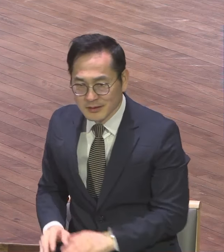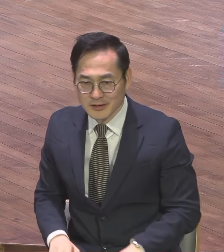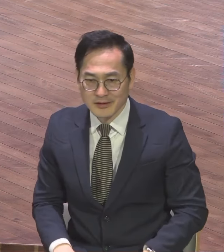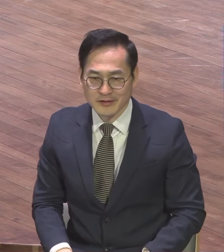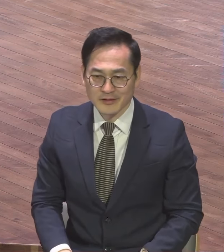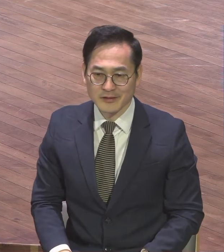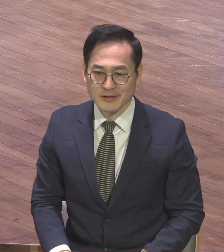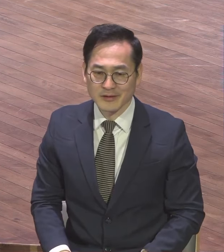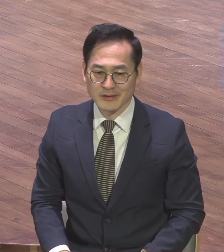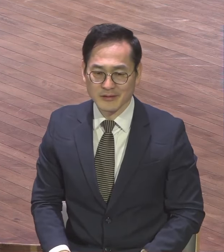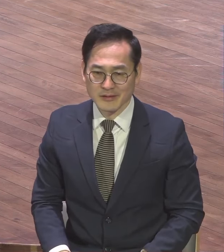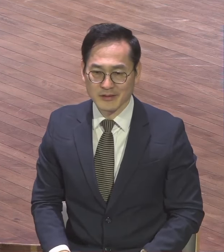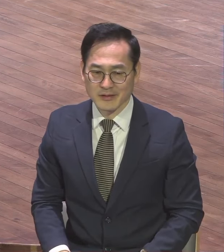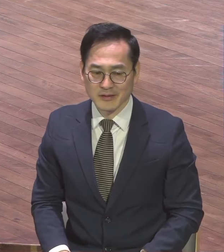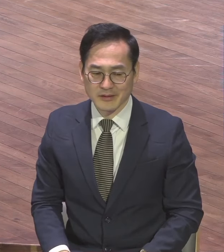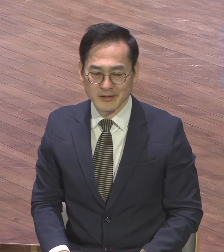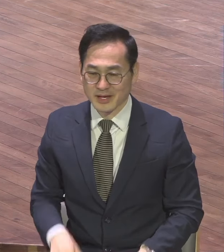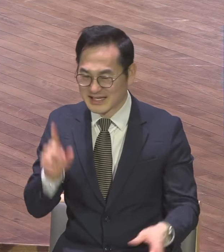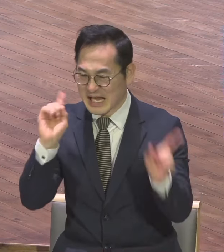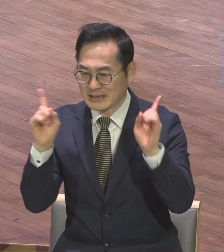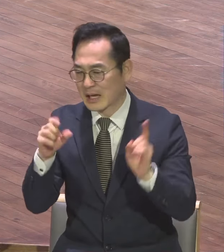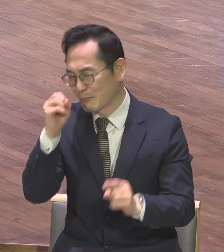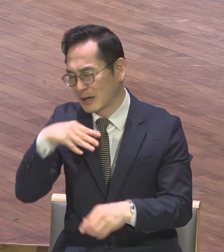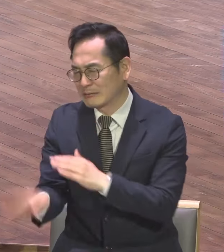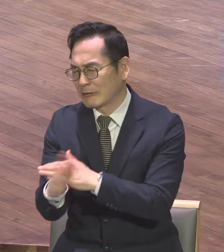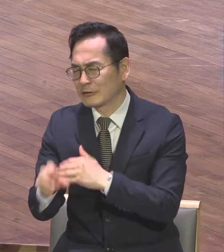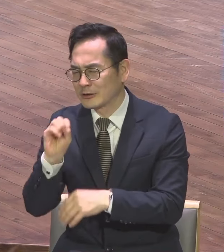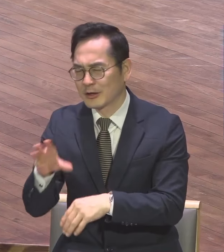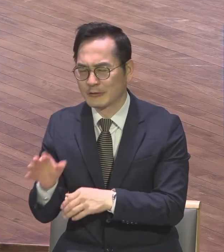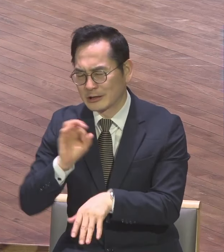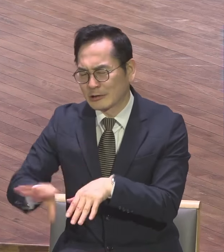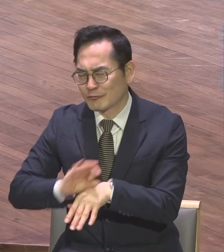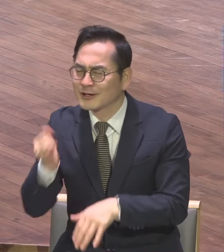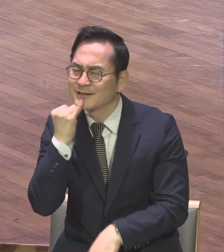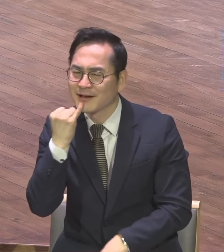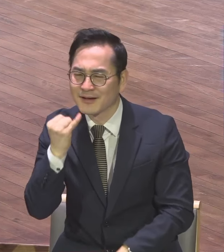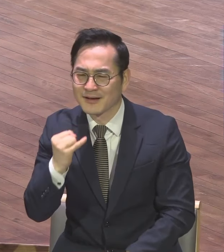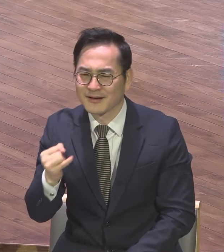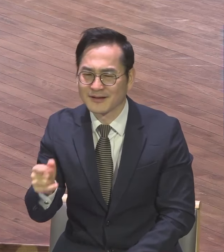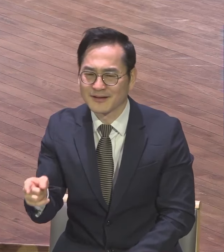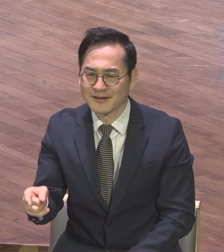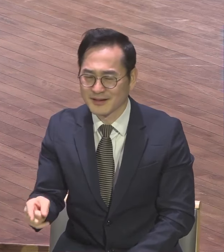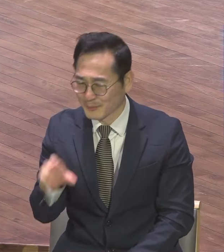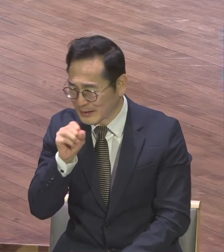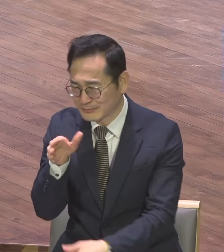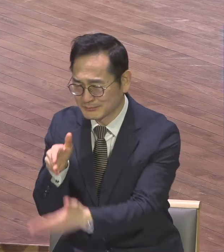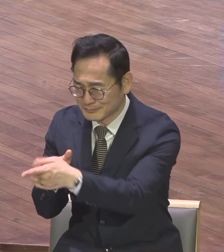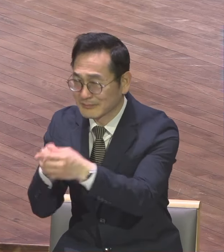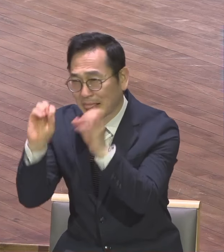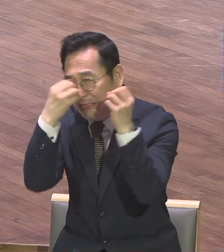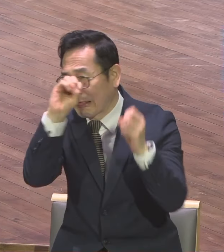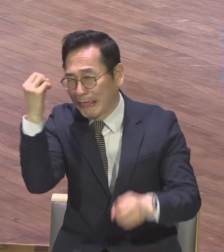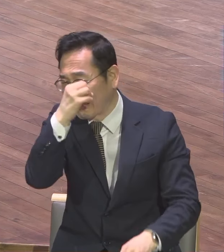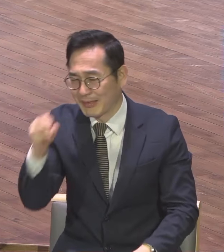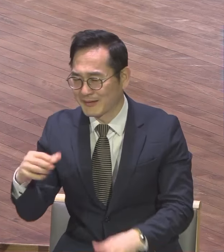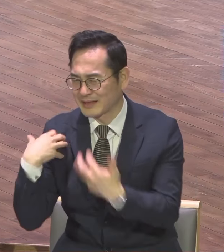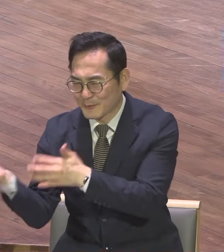조심해. 장난치는 놈들은 말 대강해도 괜찮아. 받지도 받지도 않아. 다 집중해.